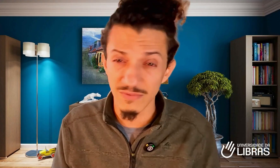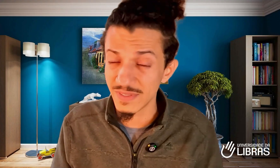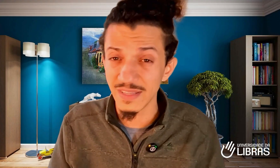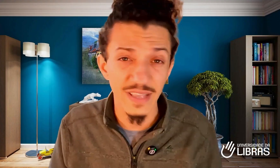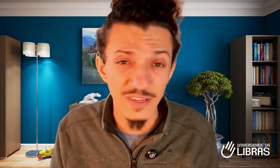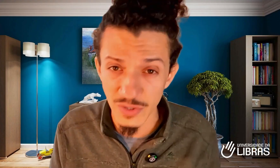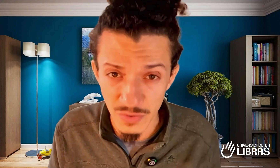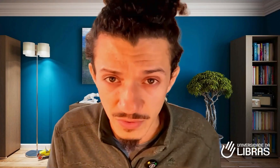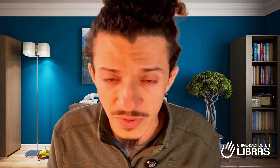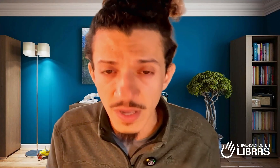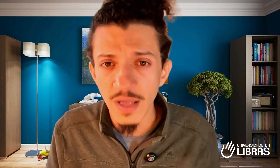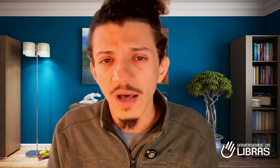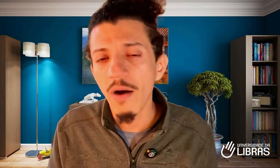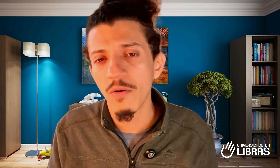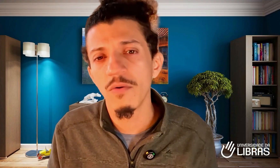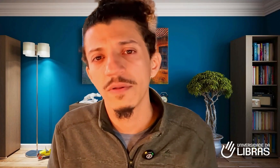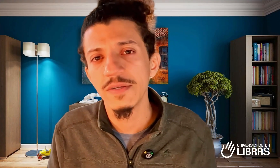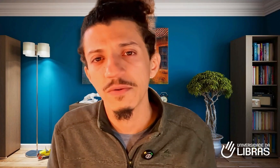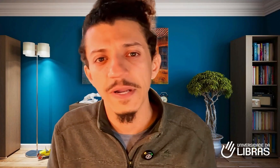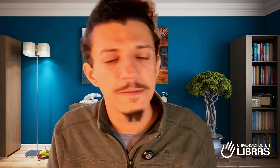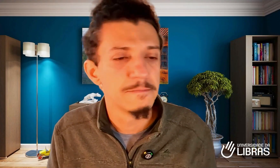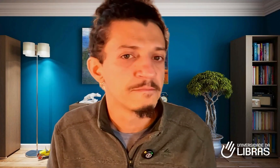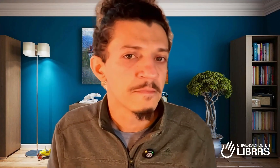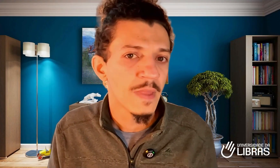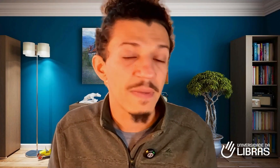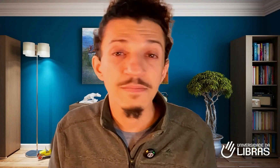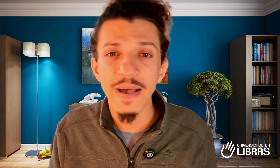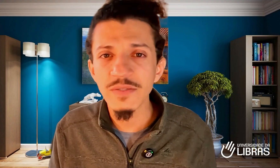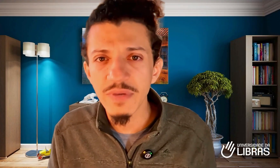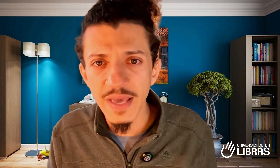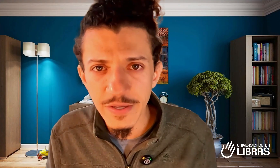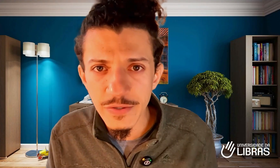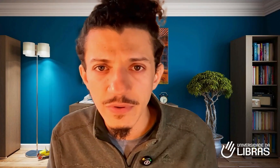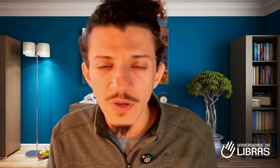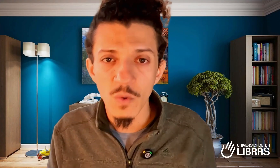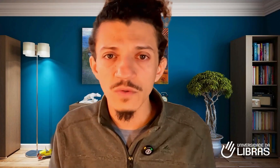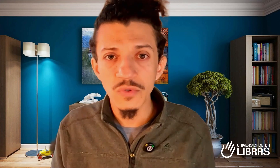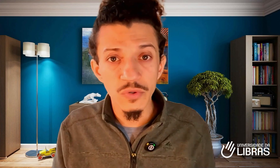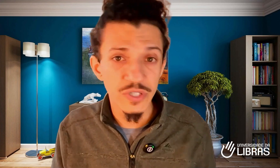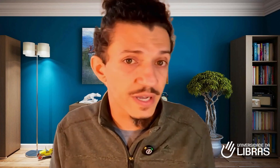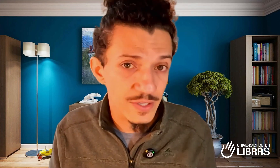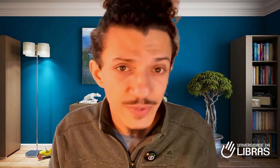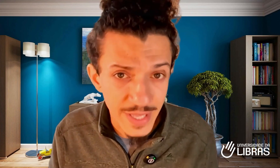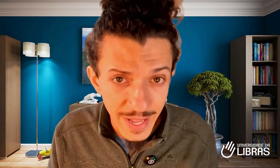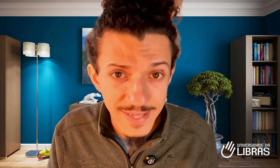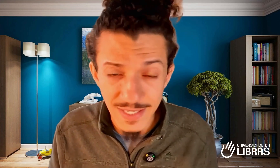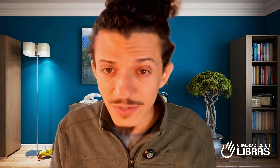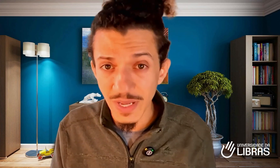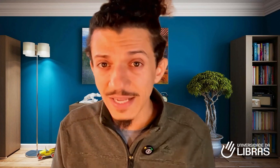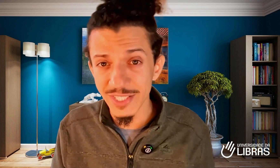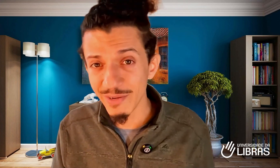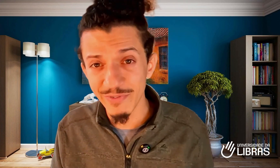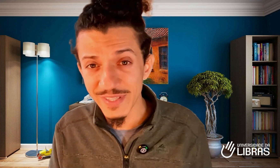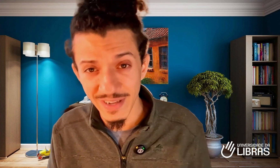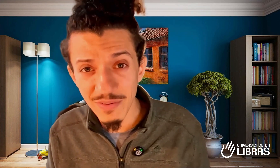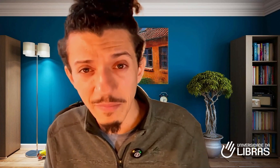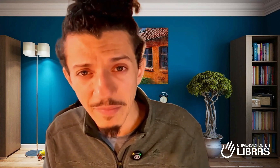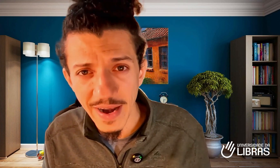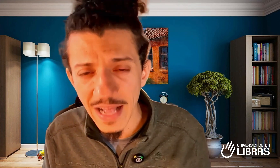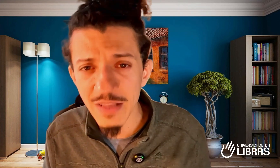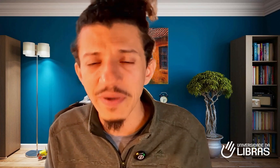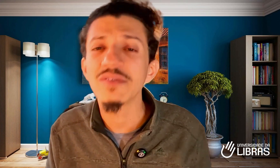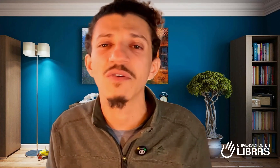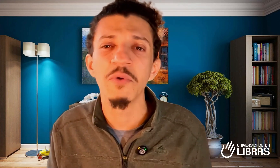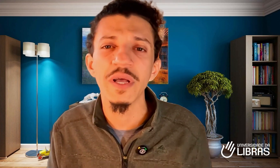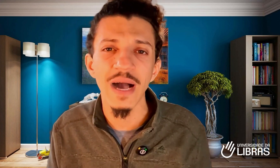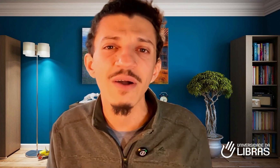com centenas de surdos ao longo da história. Mas mais do que isso, quando o surdo chega na sua igreja, na sua religião, e você não está